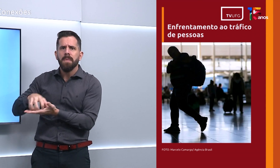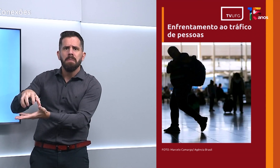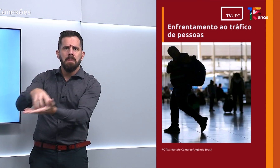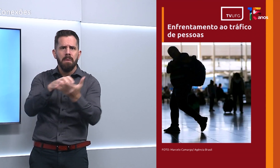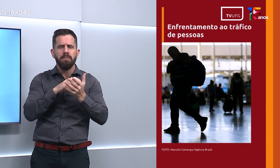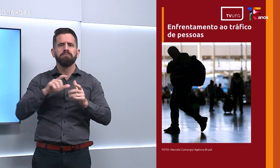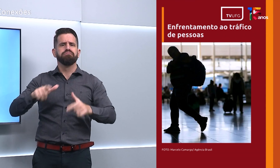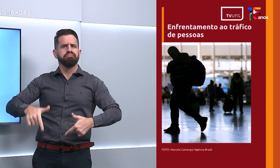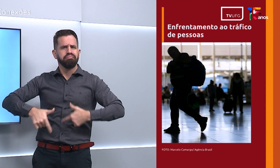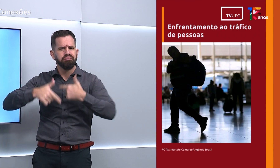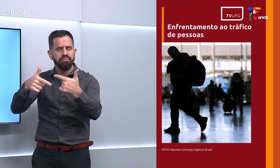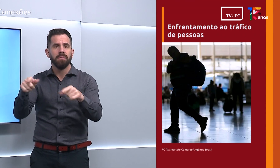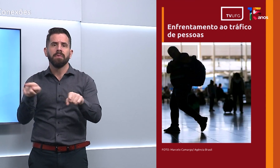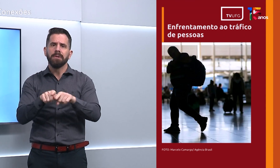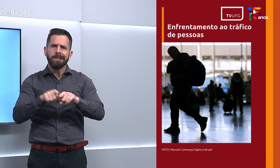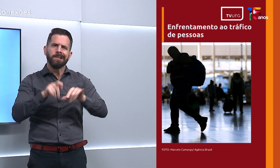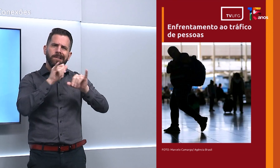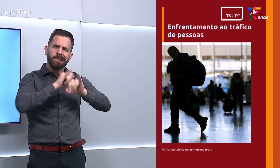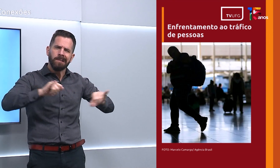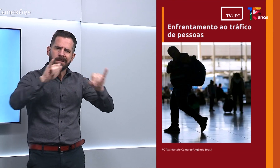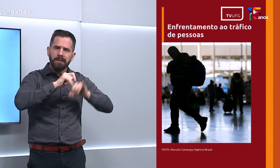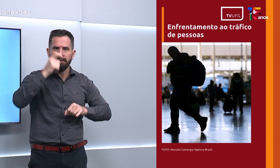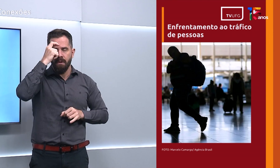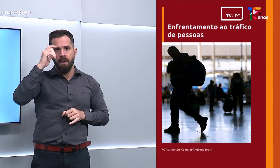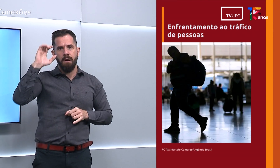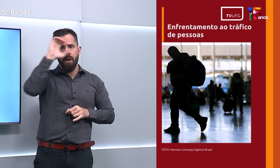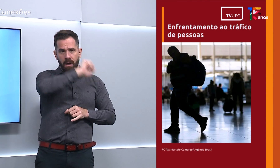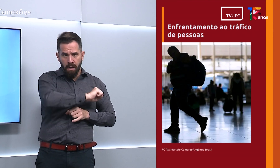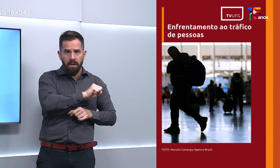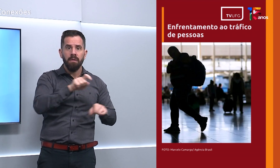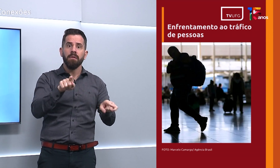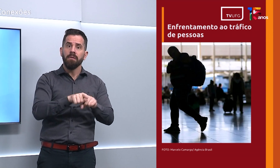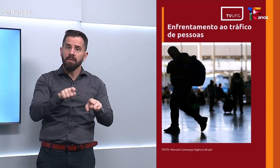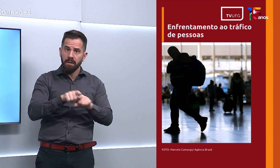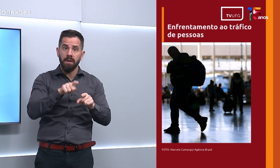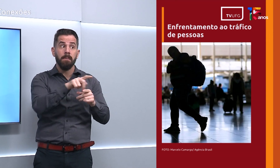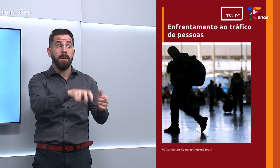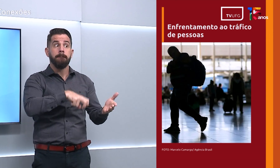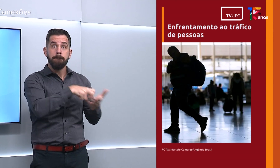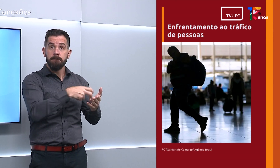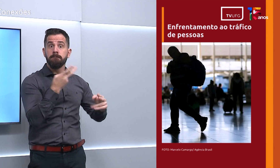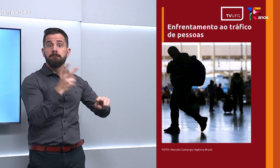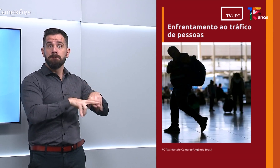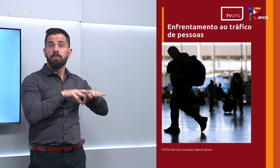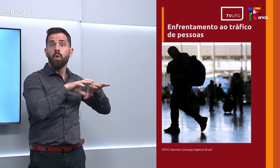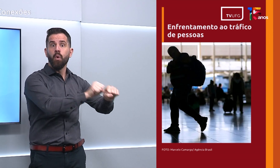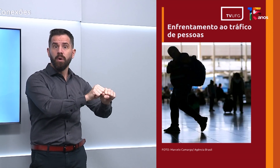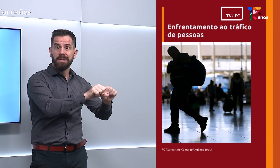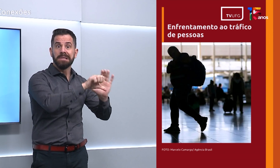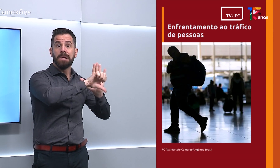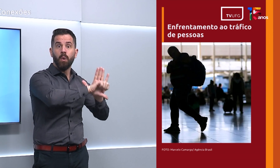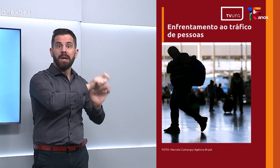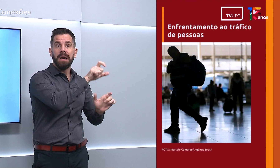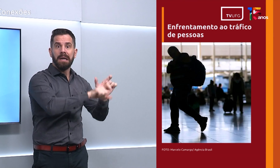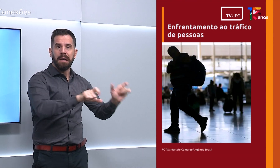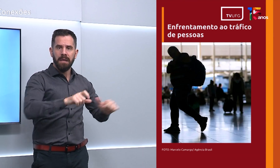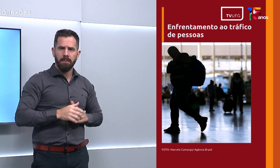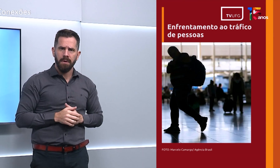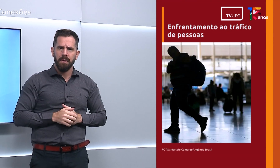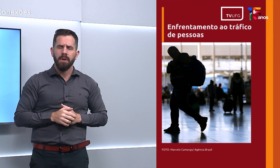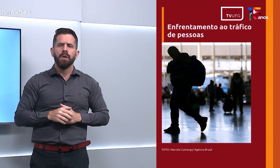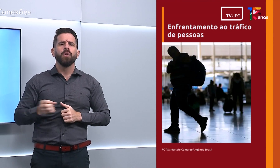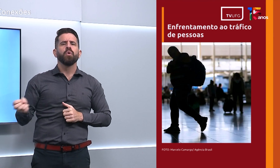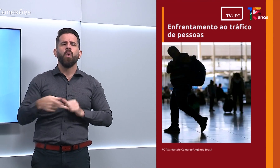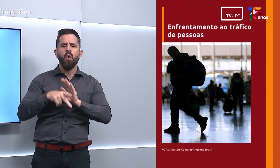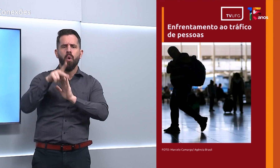além de promover a prevenção, a proteção às vítimas e a punição dos criminosos. O novo plano também busca